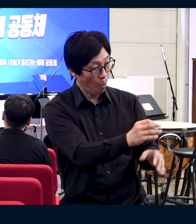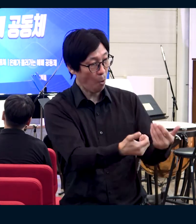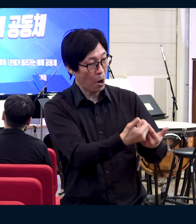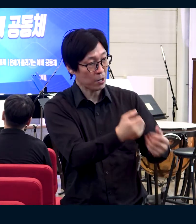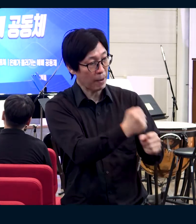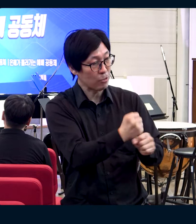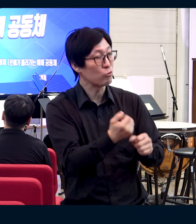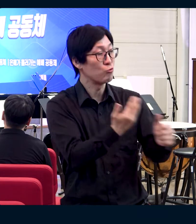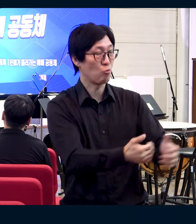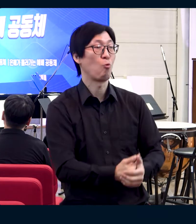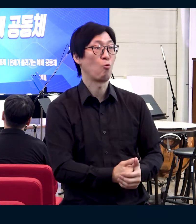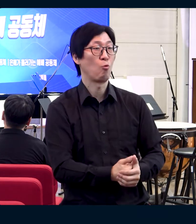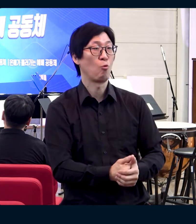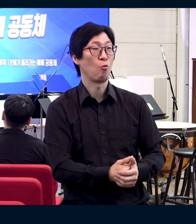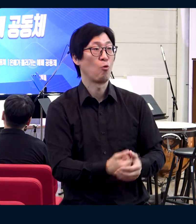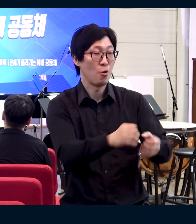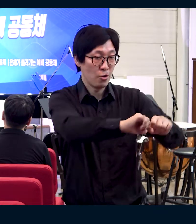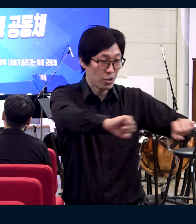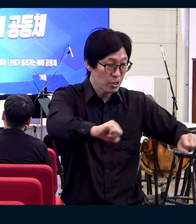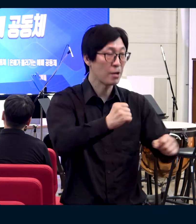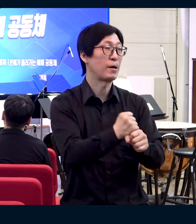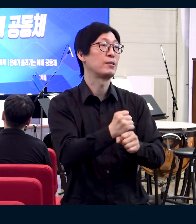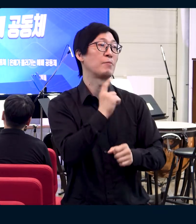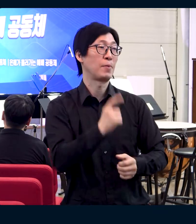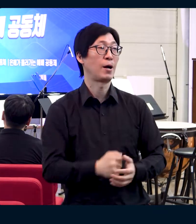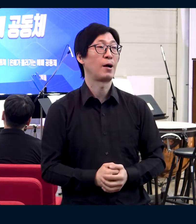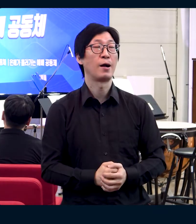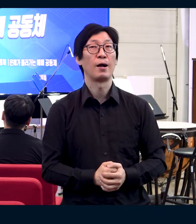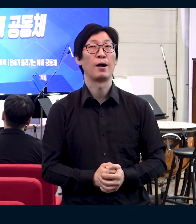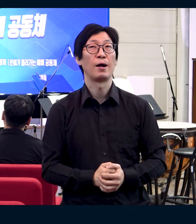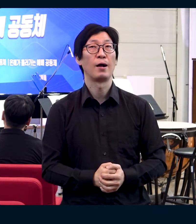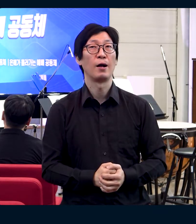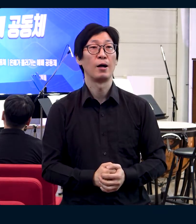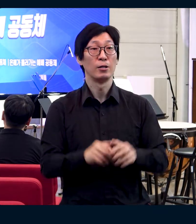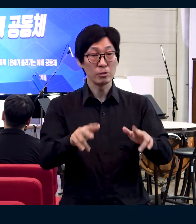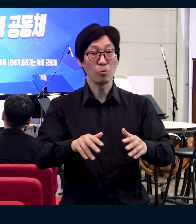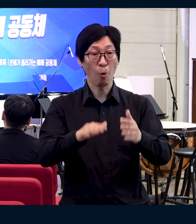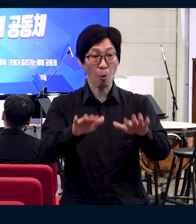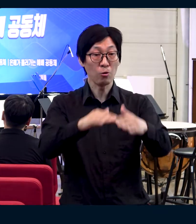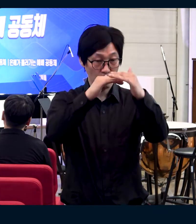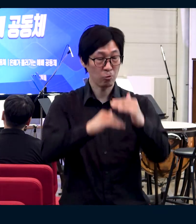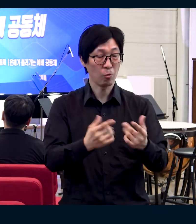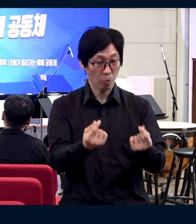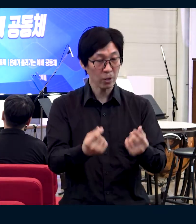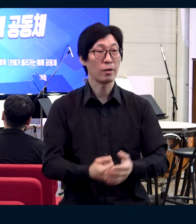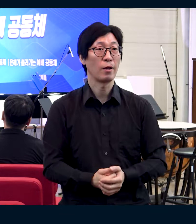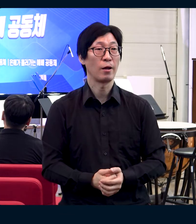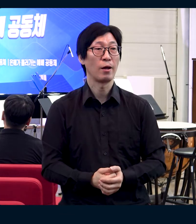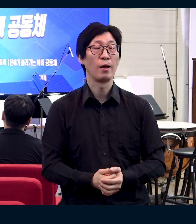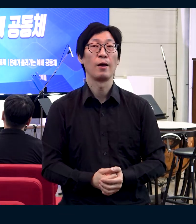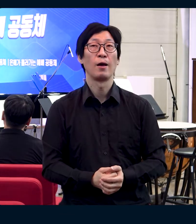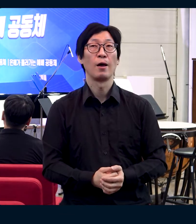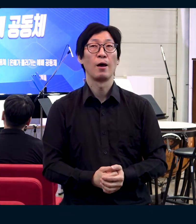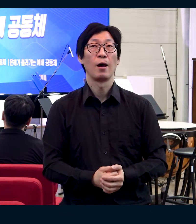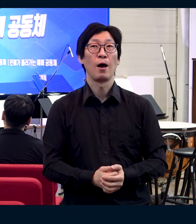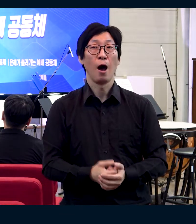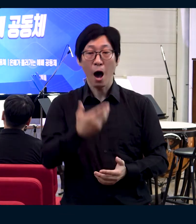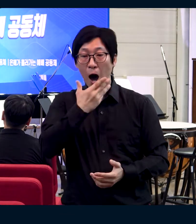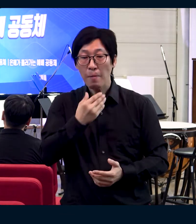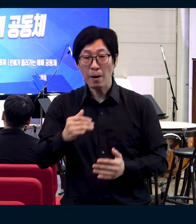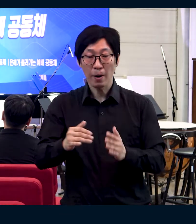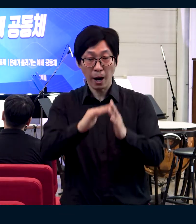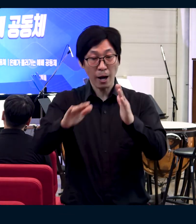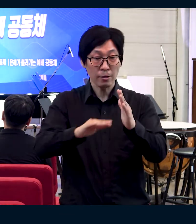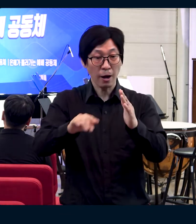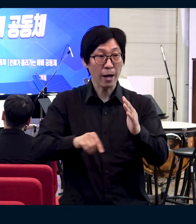갈등과 분열을 가져온다는 거예요. 오늘 말씀 보면 이게 확연하지 않습니까? 그 편법을 쓰니까 아브라함의